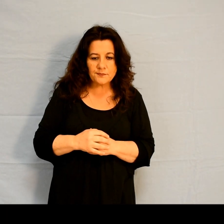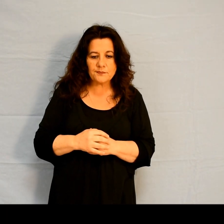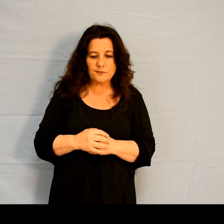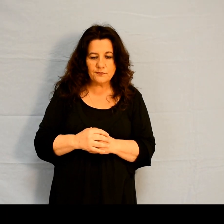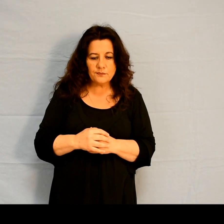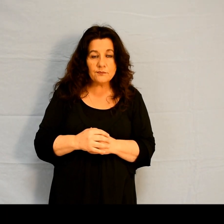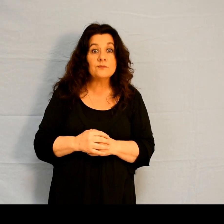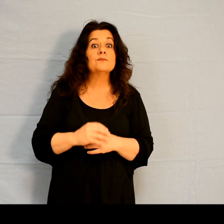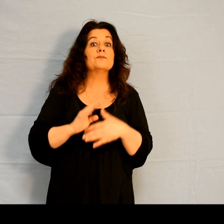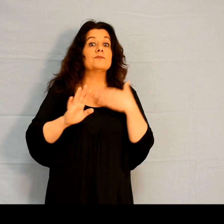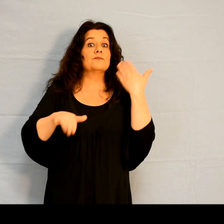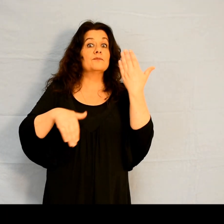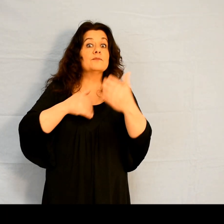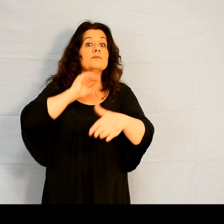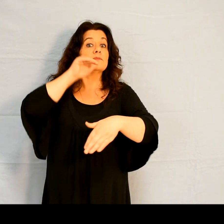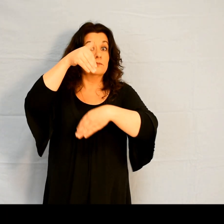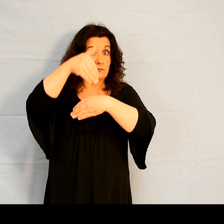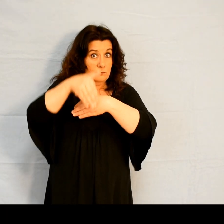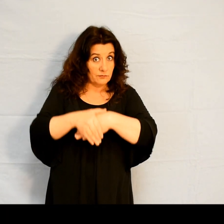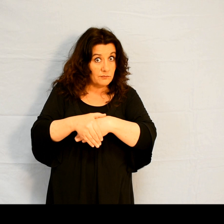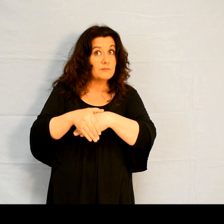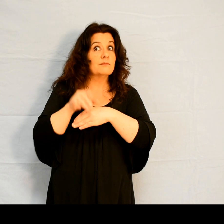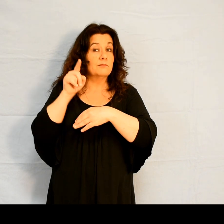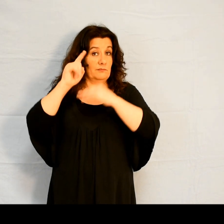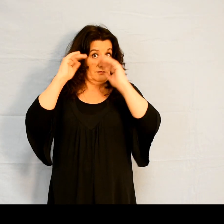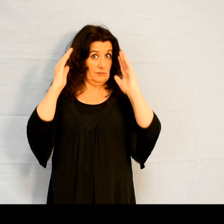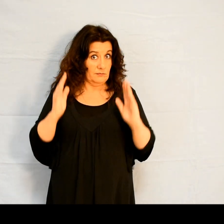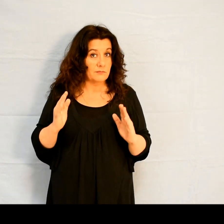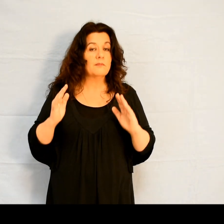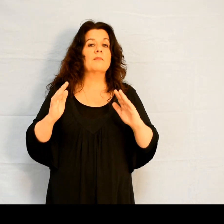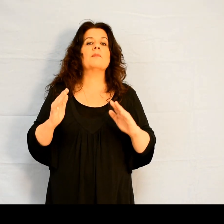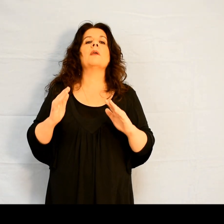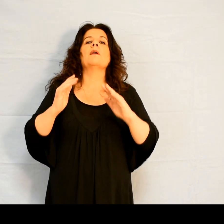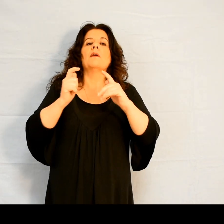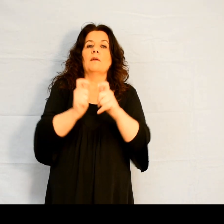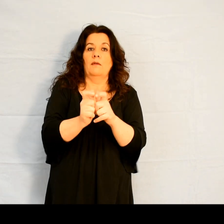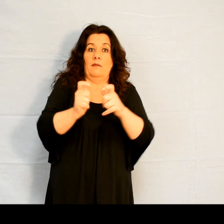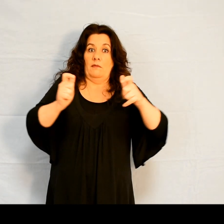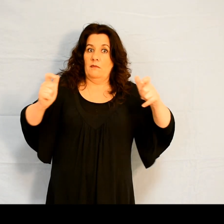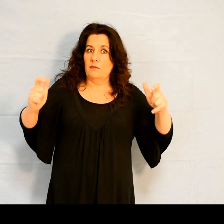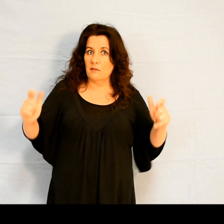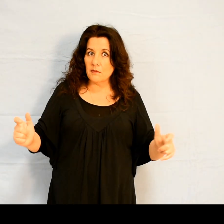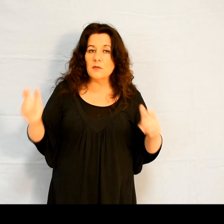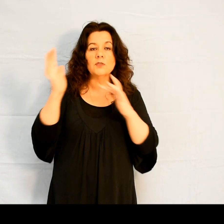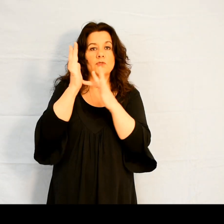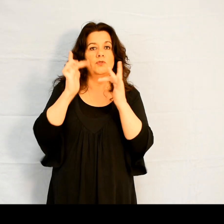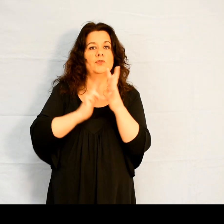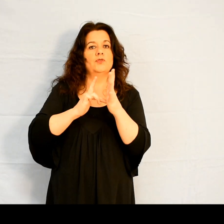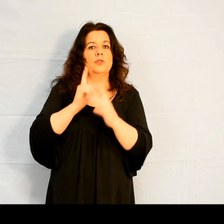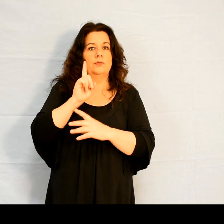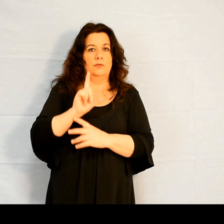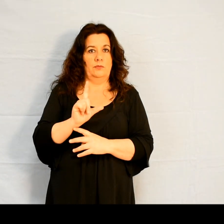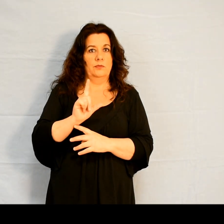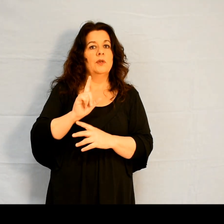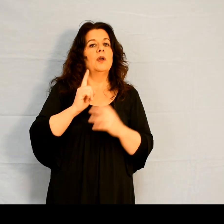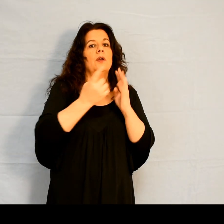Le soir venu, Jésus se trouvait à table avec les 12. Pendant le repas, il